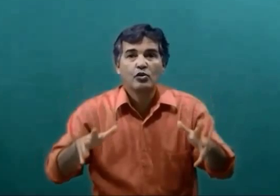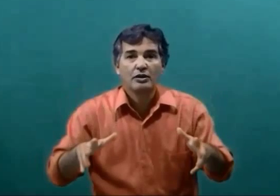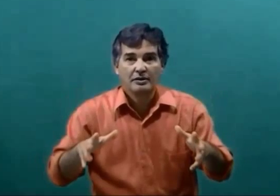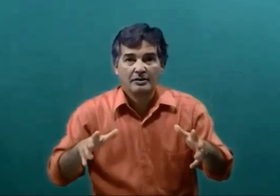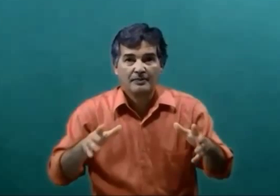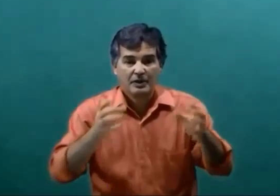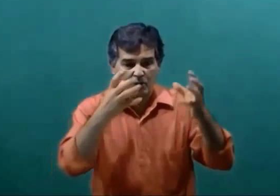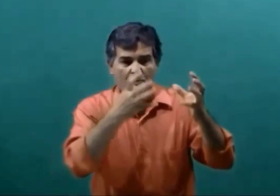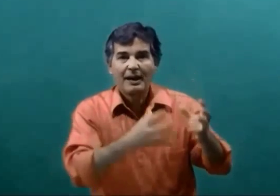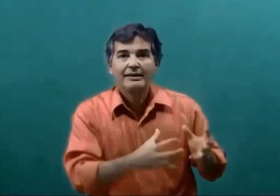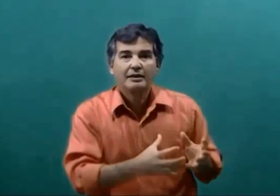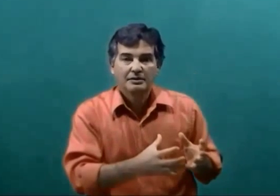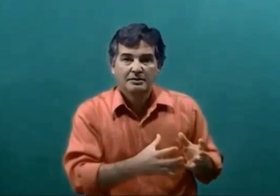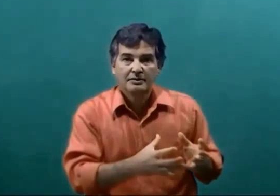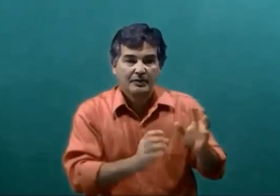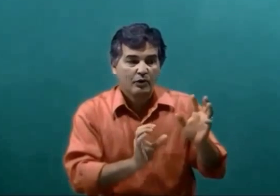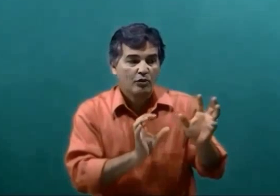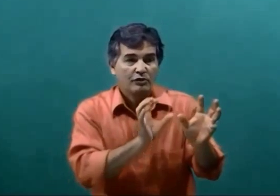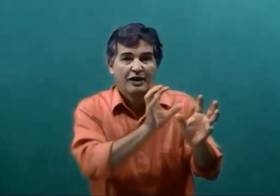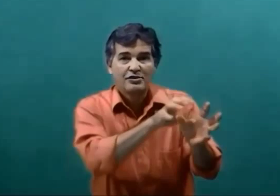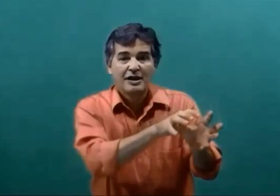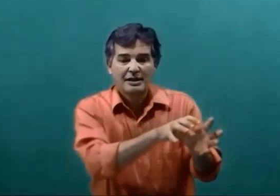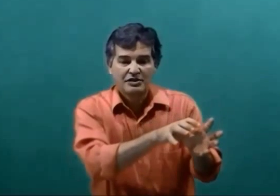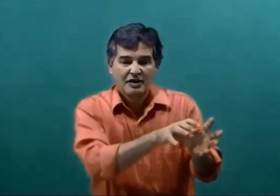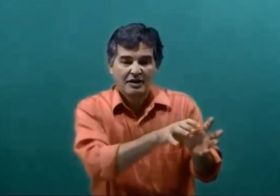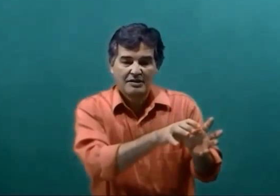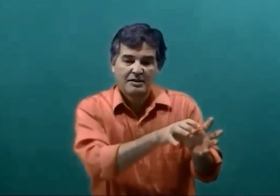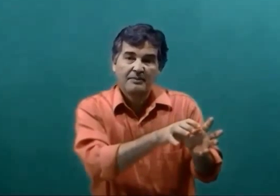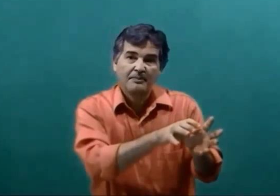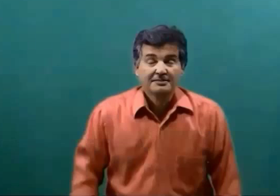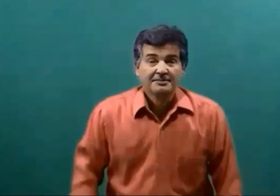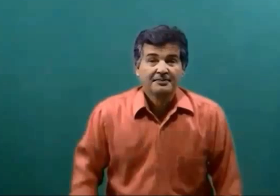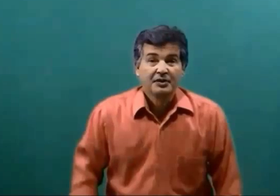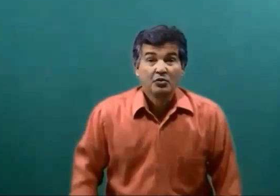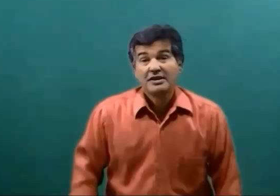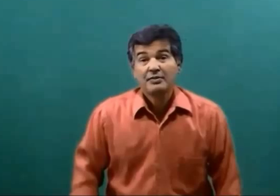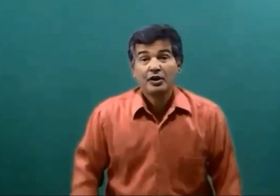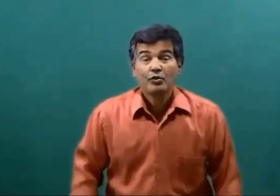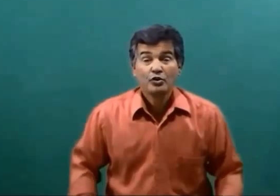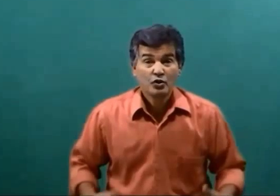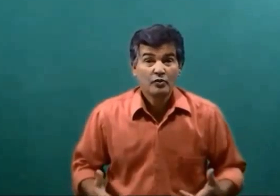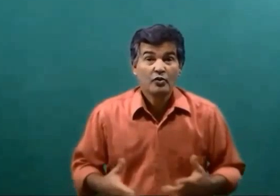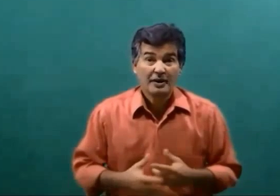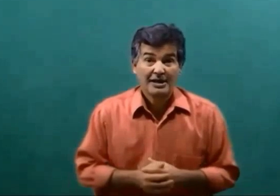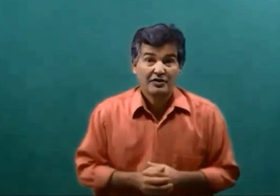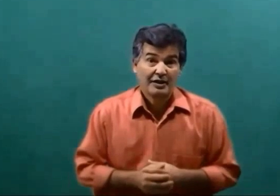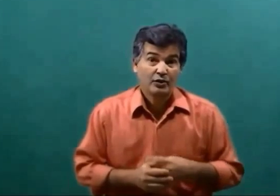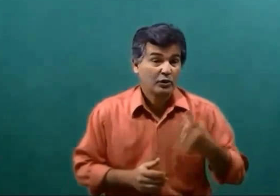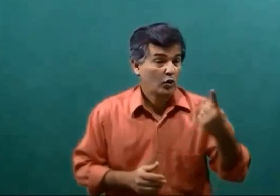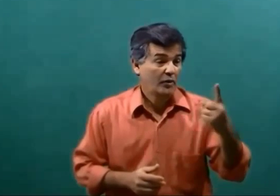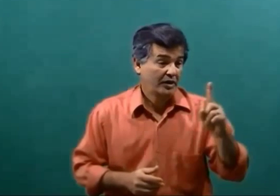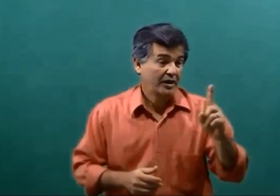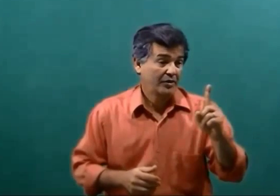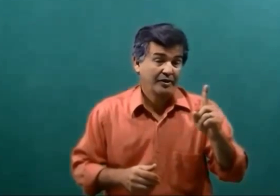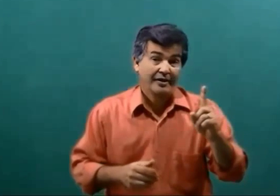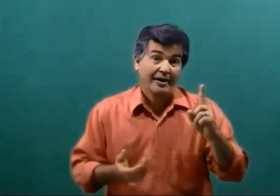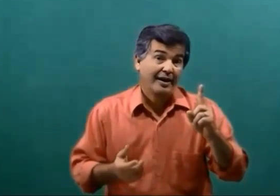pessoa completa, quando faço a transferência. Um exemplo que eu uso muito bom para classificador de corpo inteiro